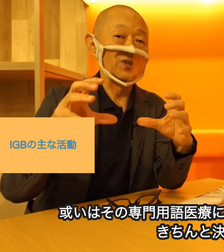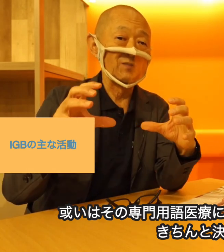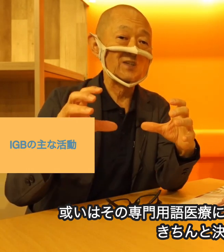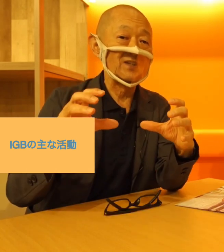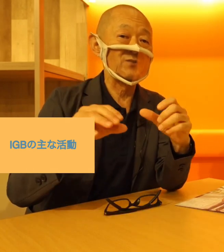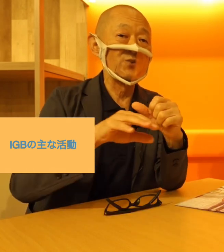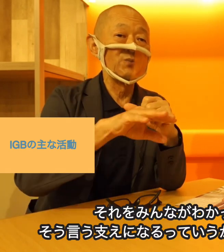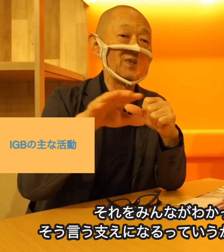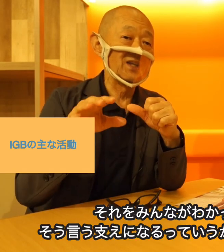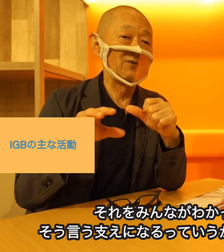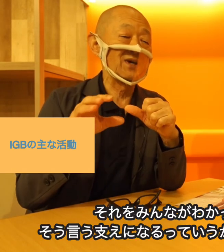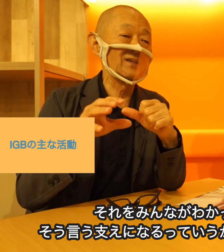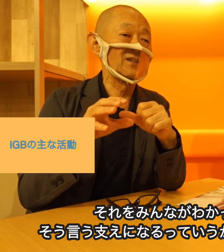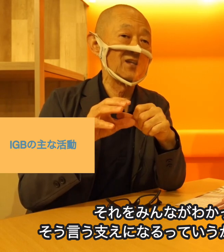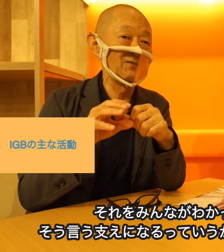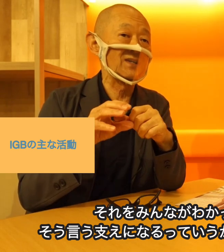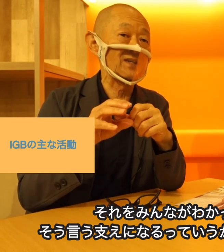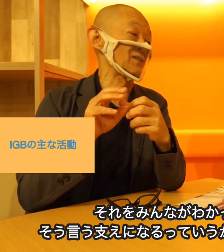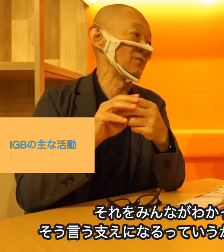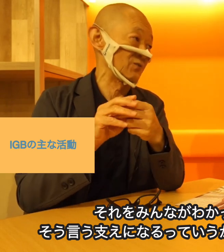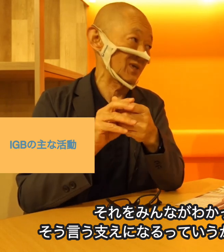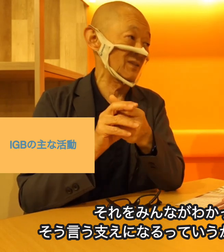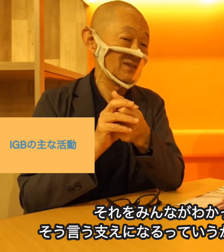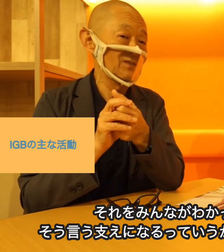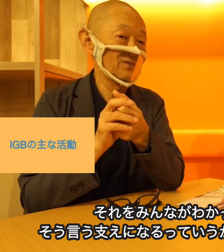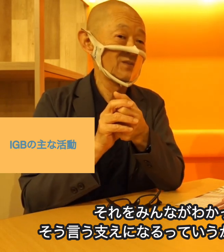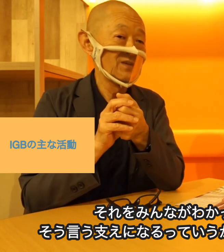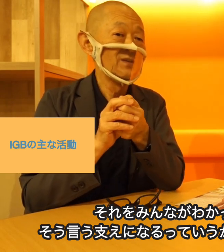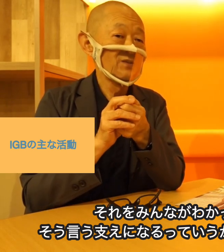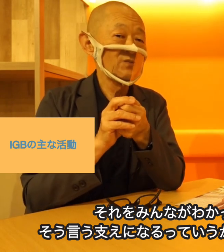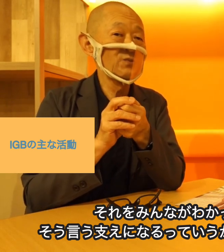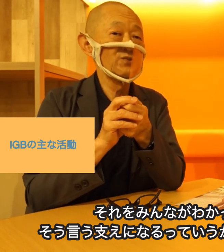まってて、それをみんなが分かってれば助かるとか、そういう、